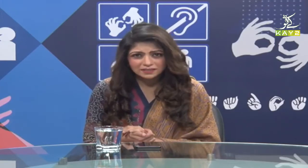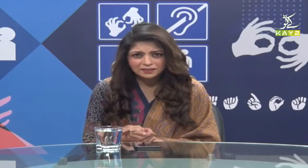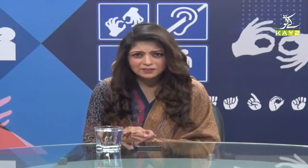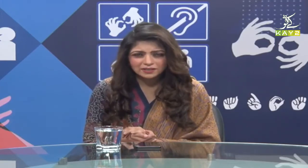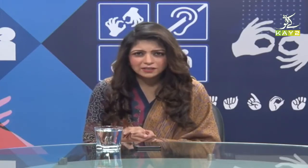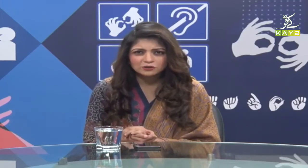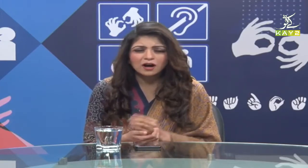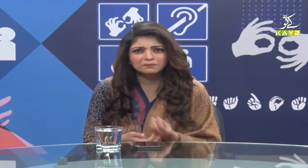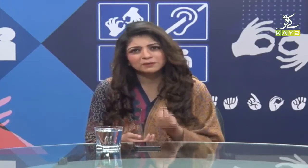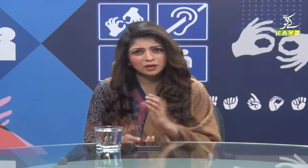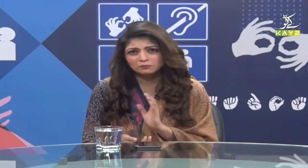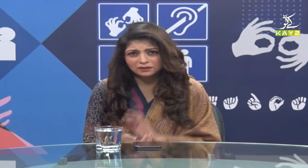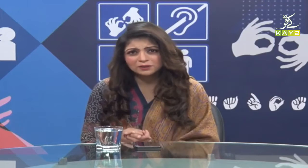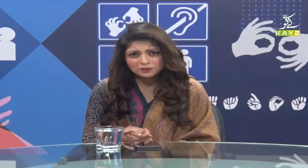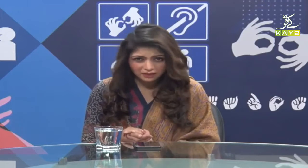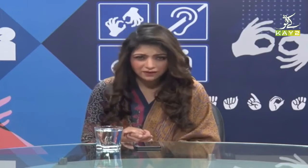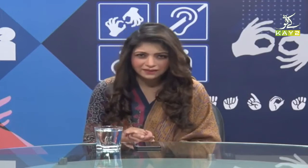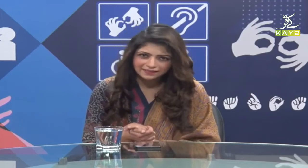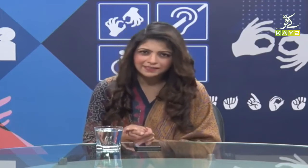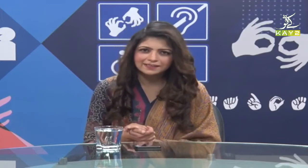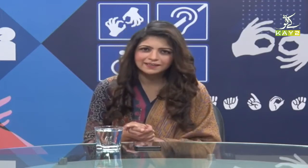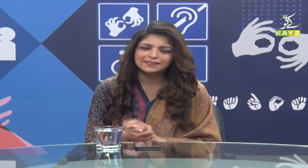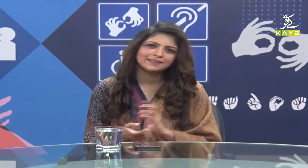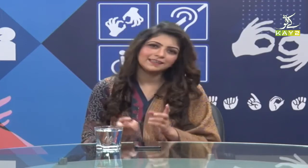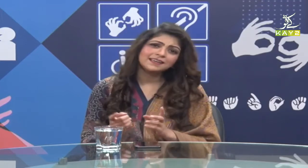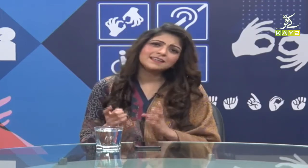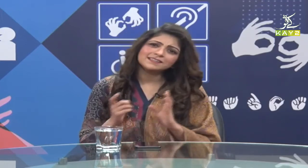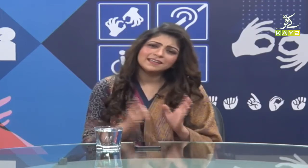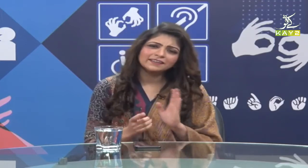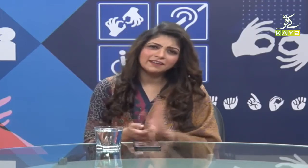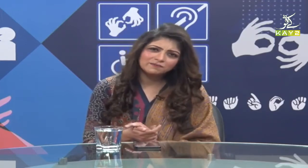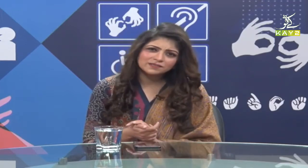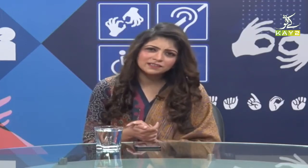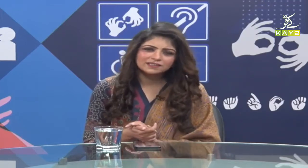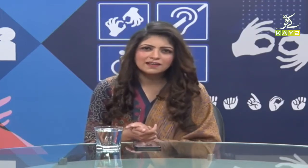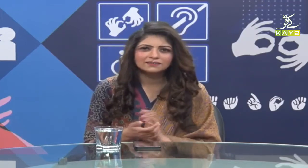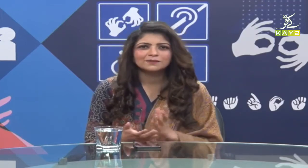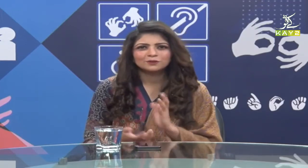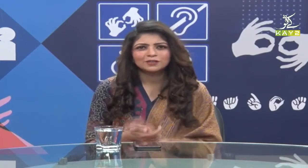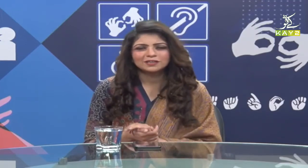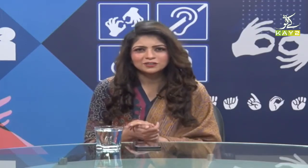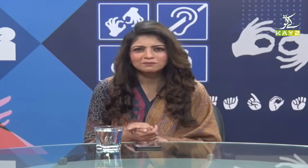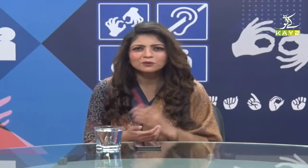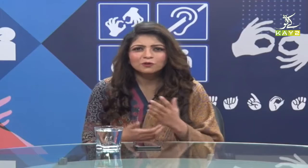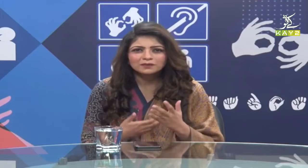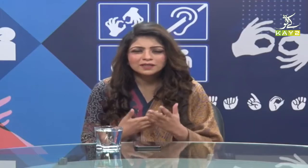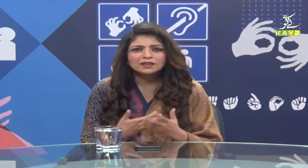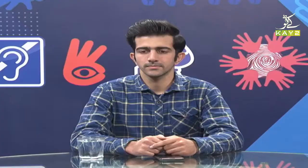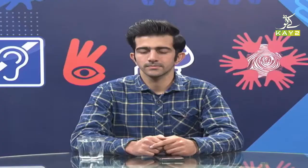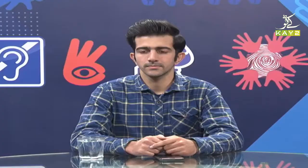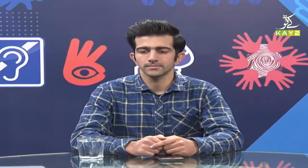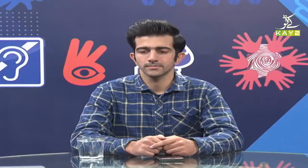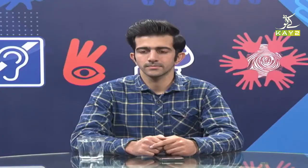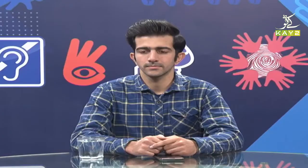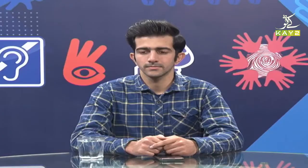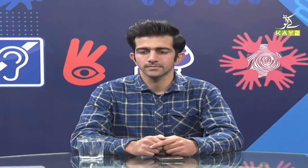में सीखने चाहिए, जो आपकी मालूमात में तो इजाफ़ा करेंगे ही करेंगे, लेकिन किसी एक डेफ़ पर्सन के साथ कम्युनिकेशन को भी